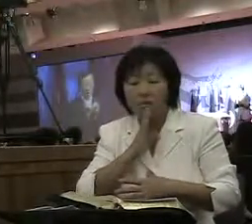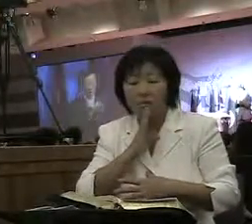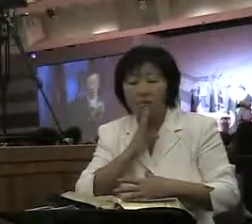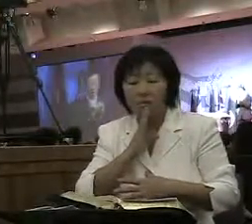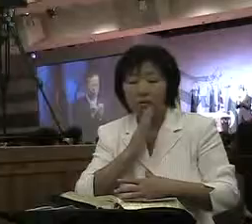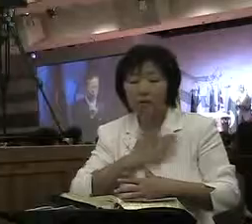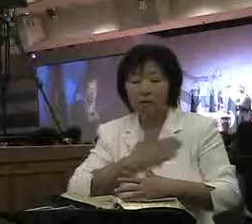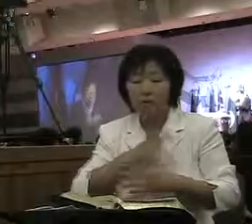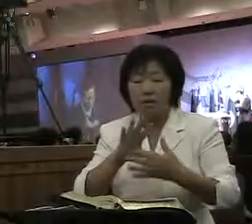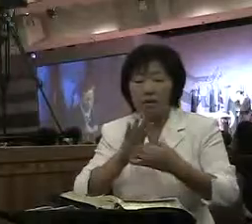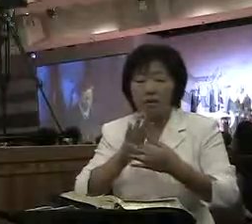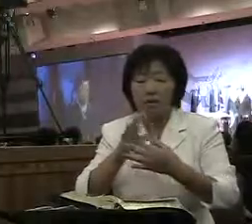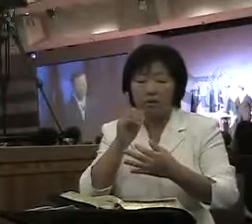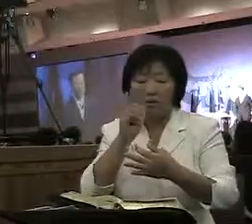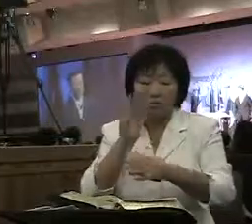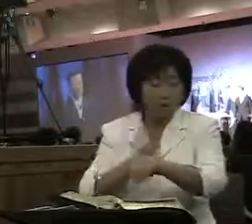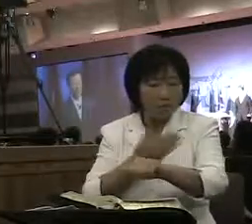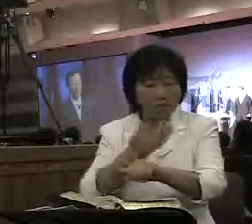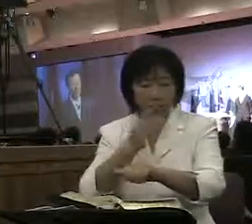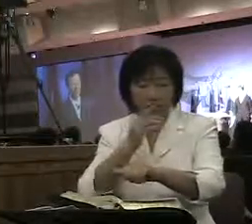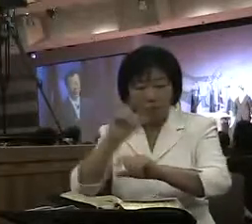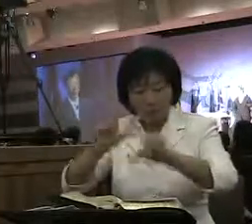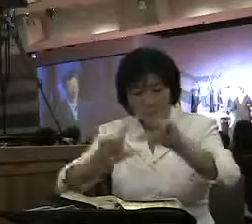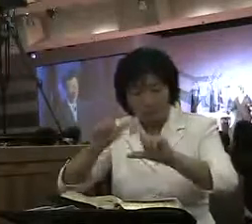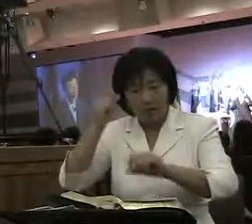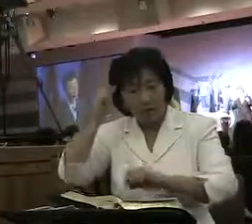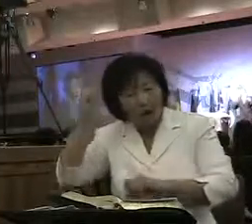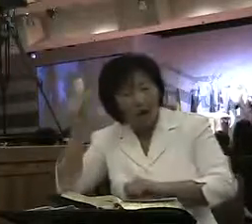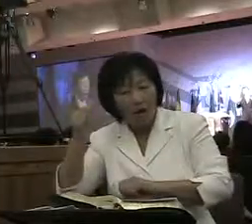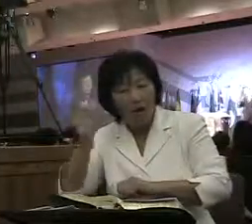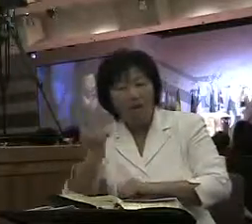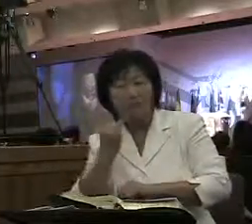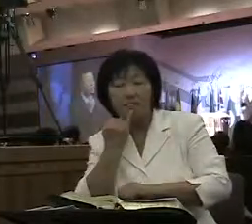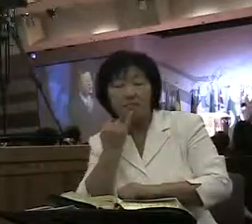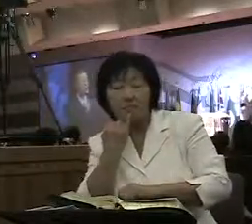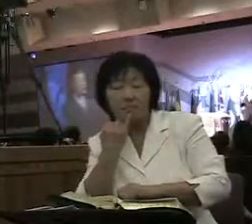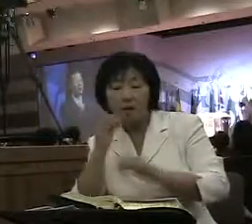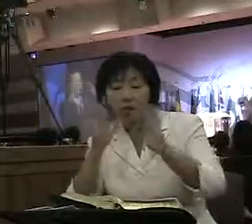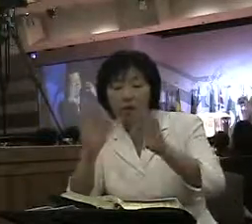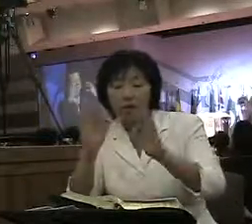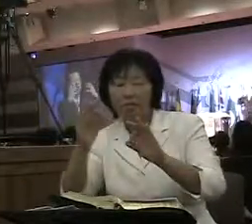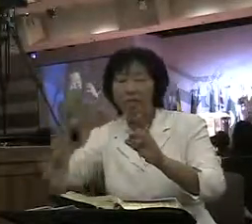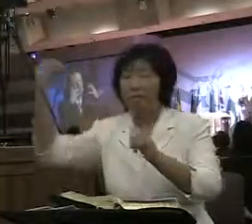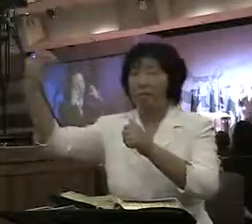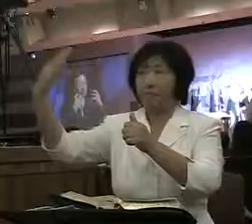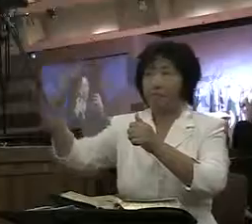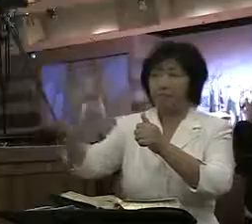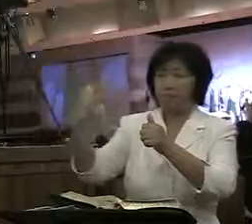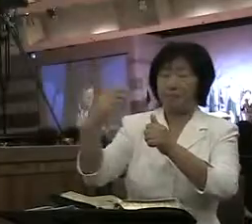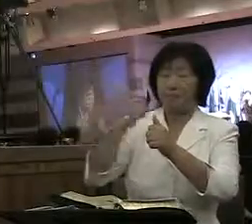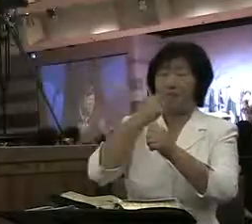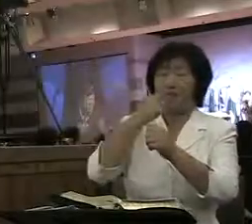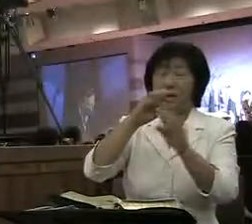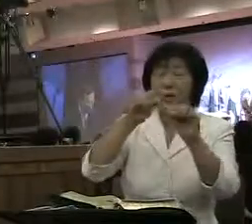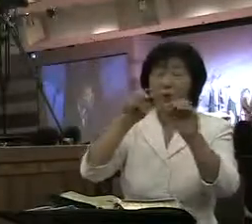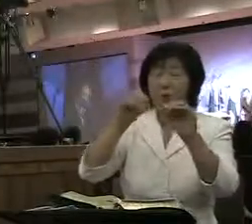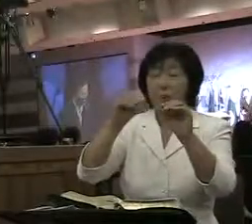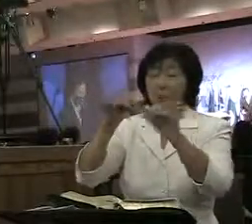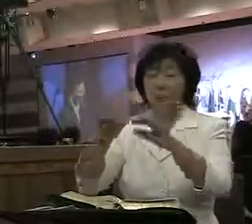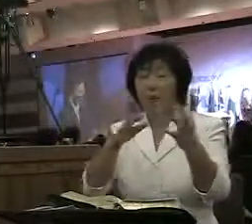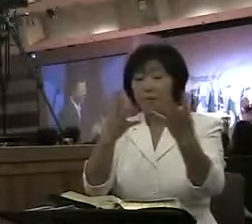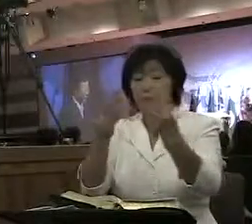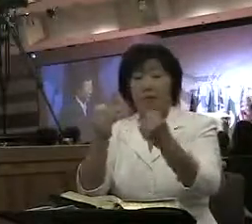그 부정한 모습을 깨닫고 괜찮다고 보았는데 빛을 보니까 먼지 투성인 모습을